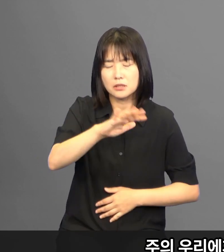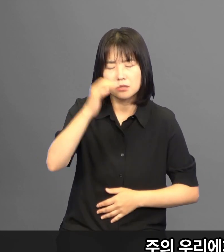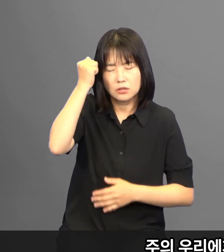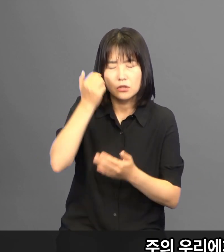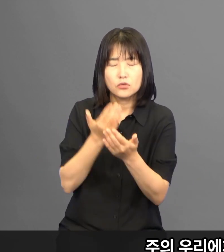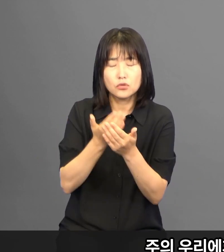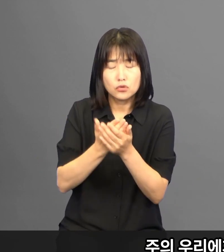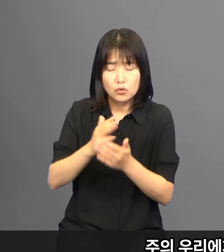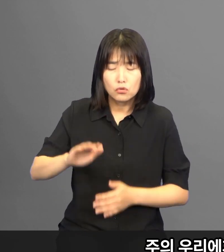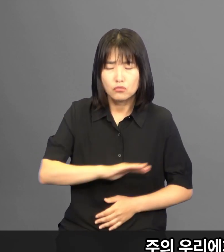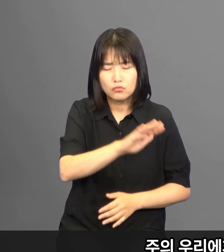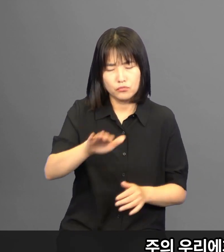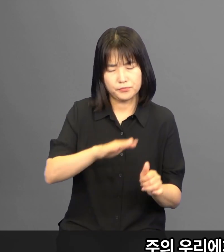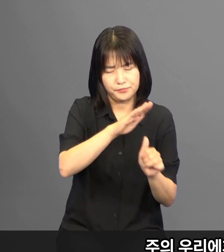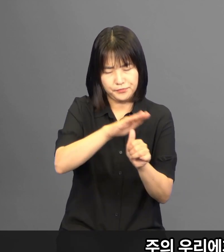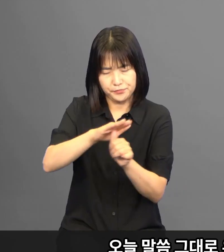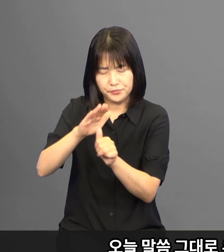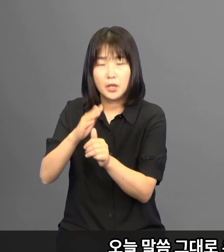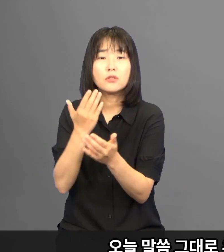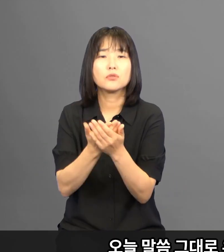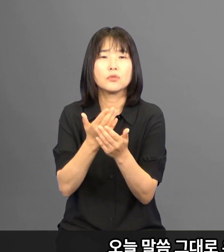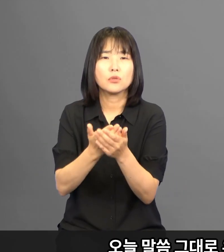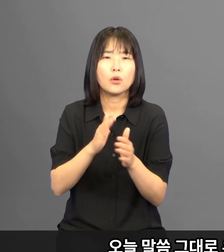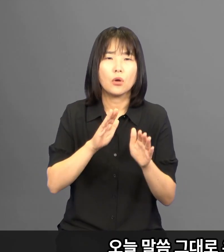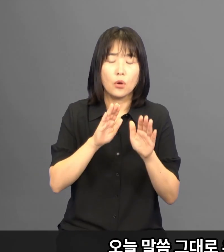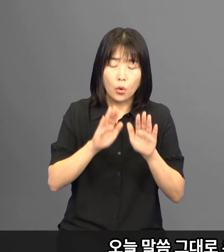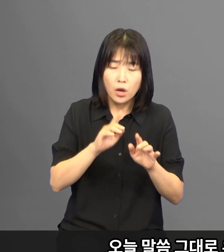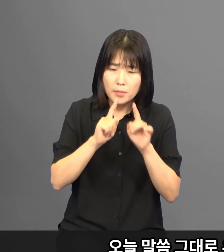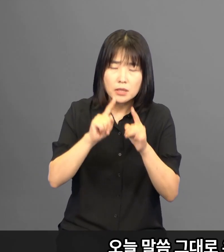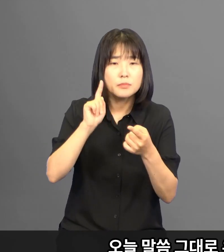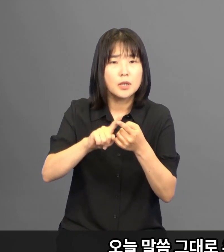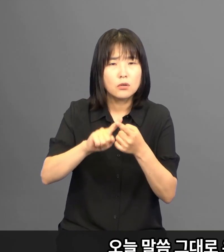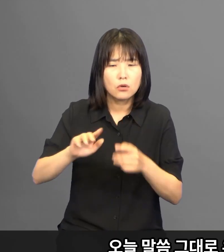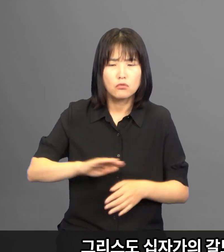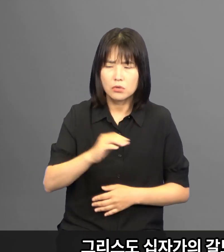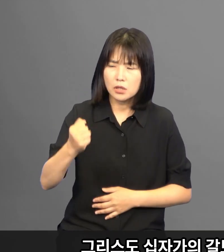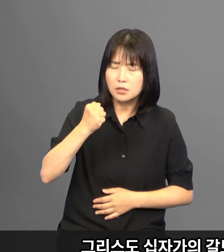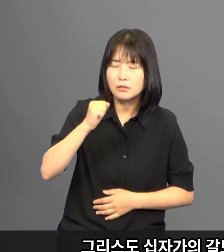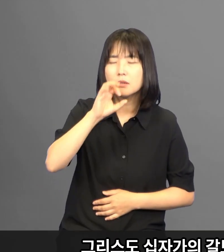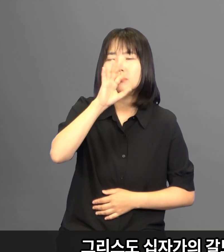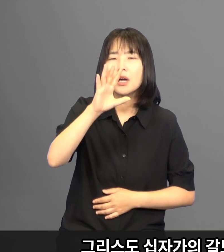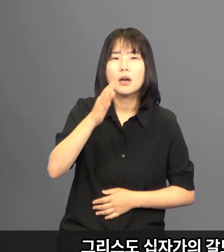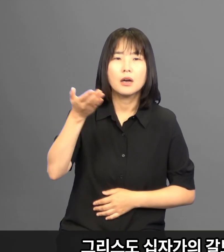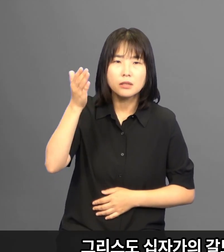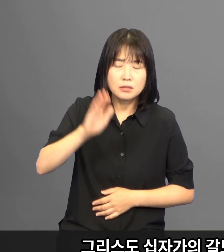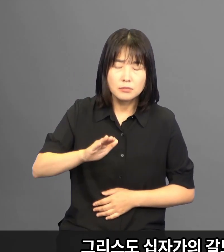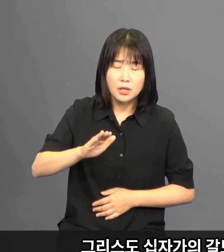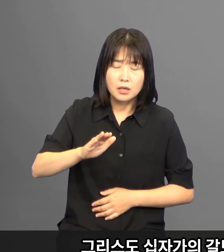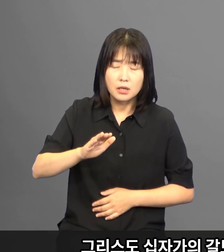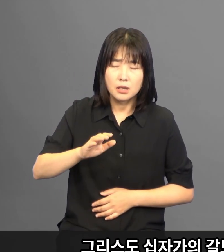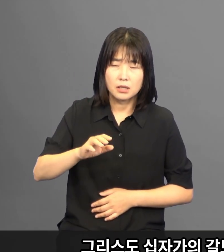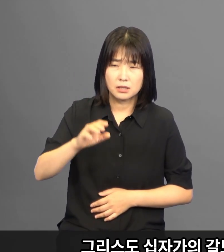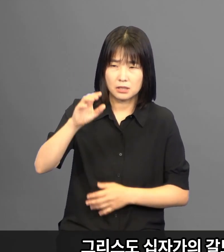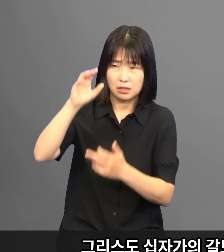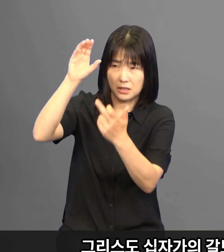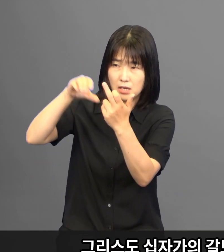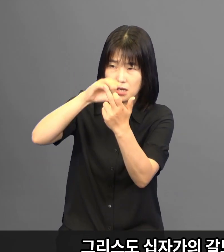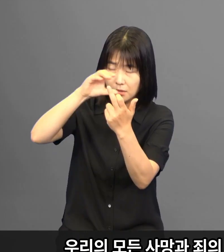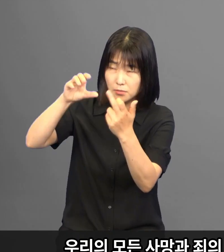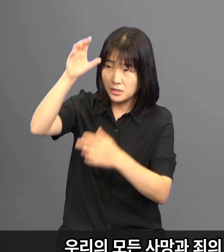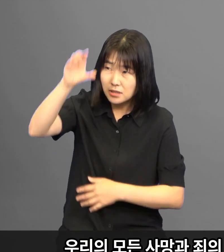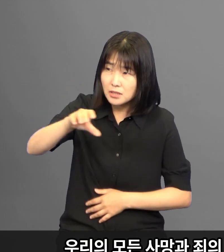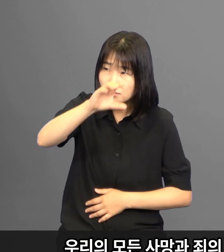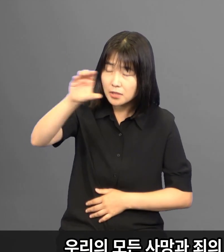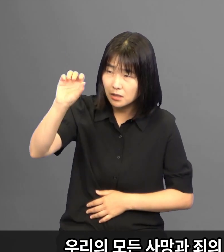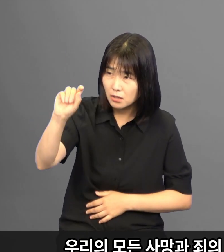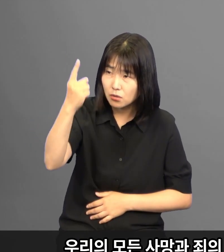주여 우리에게 안수하여 주셔서 오늘 말씀 그대로 우리 힘으로 할 수 없지만 그리스도 십자가의 갈보리 산에서 그 은혜의 법으로